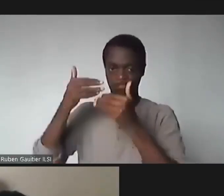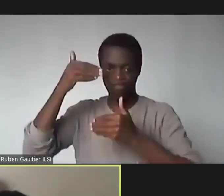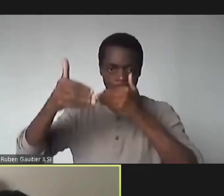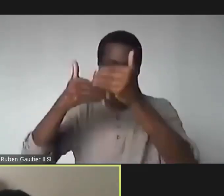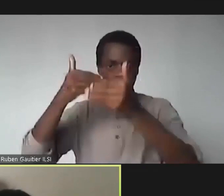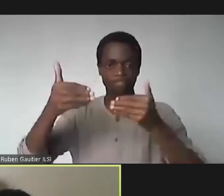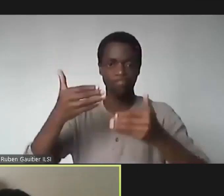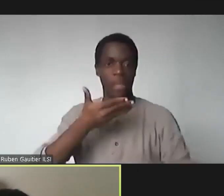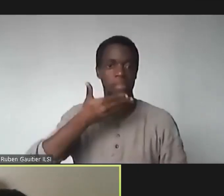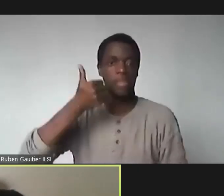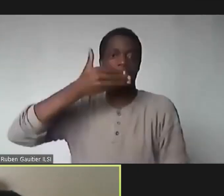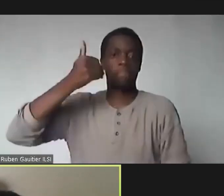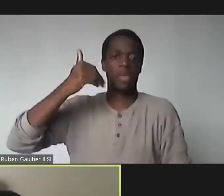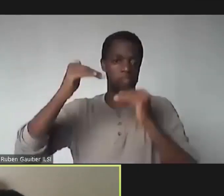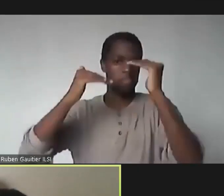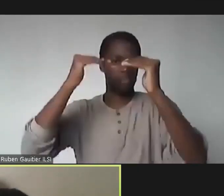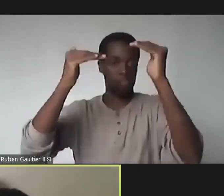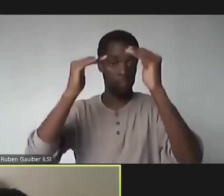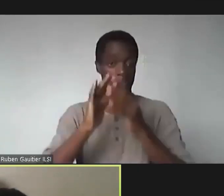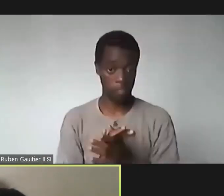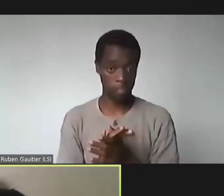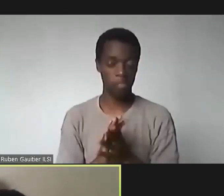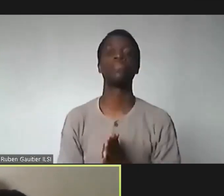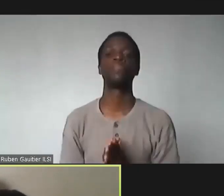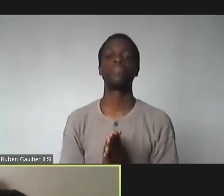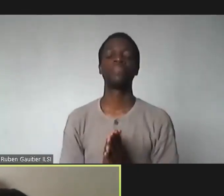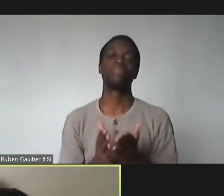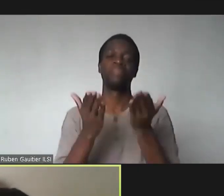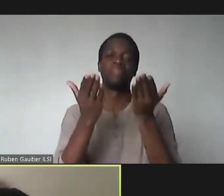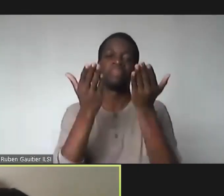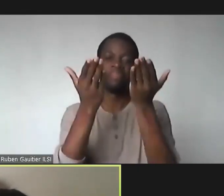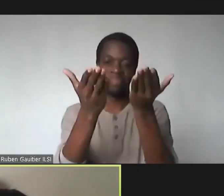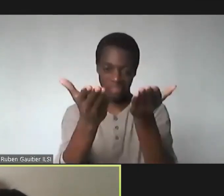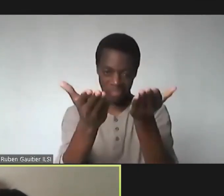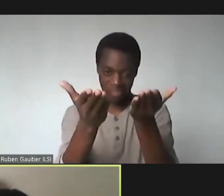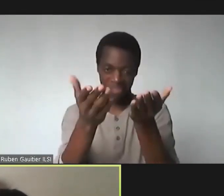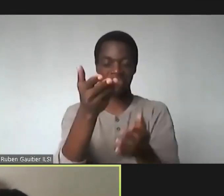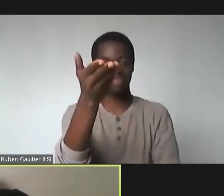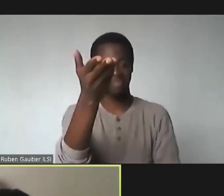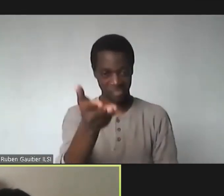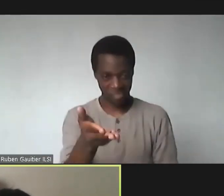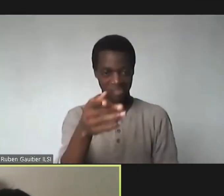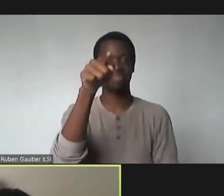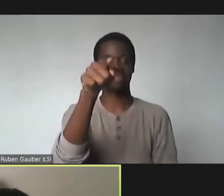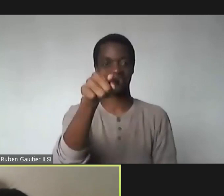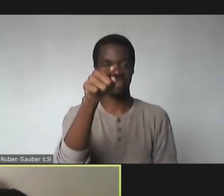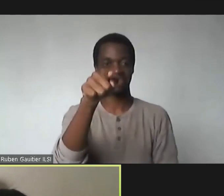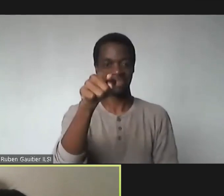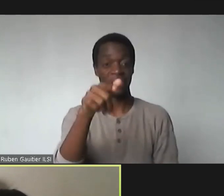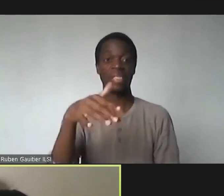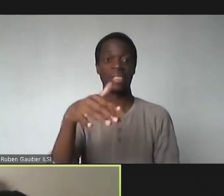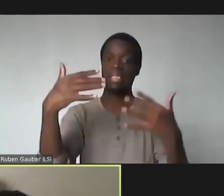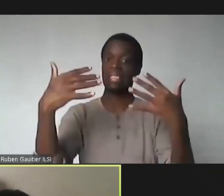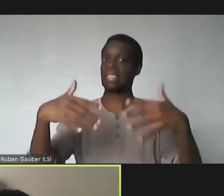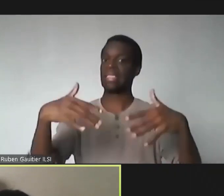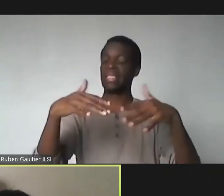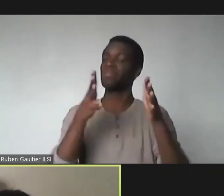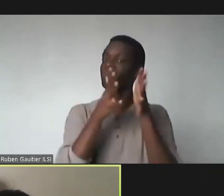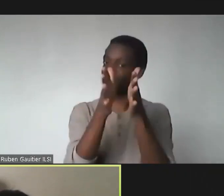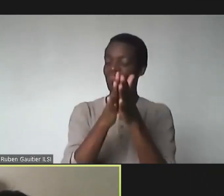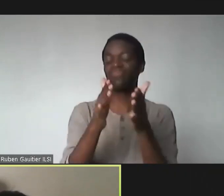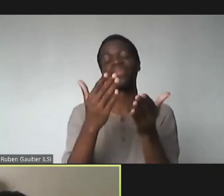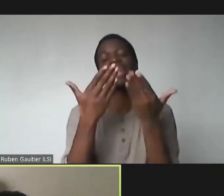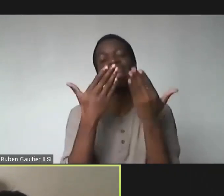Bueno, Celeste, muchas gracias realmente por tu participación. Creo que la gente está con muchas ganas de preguntar, así que después de nuestra última panelista vamos